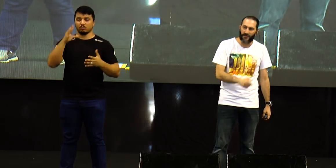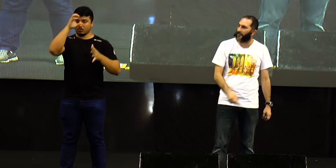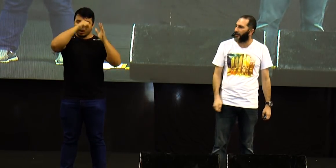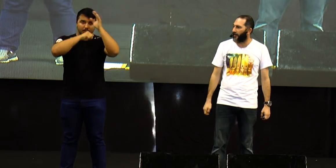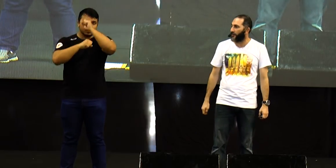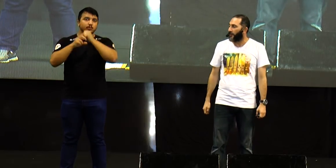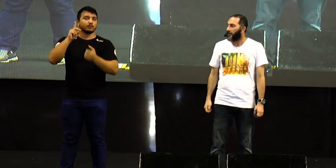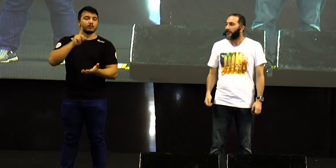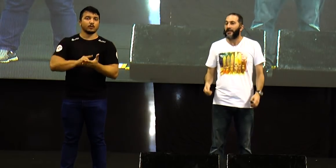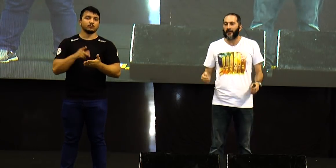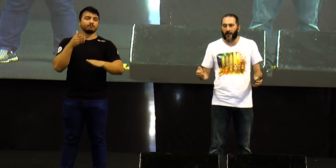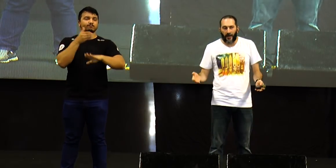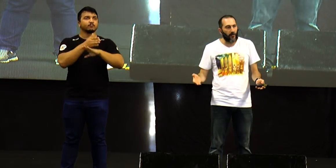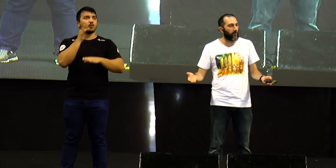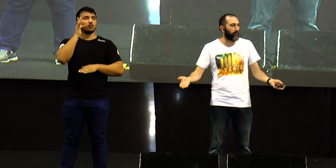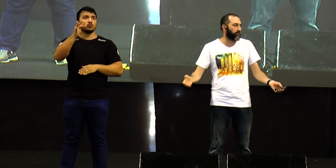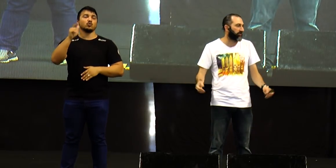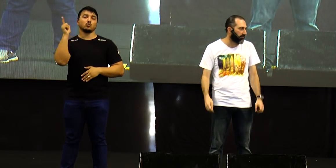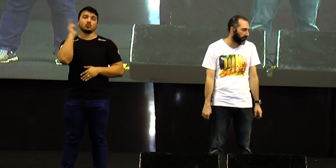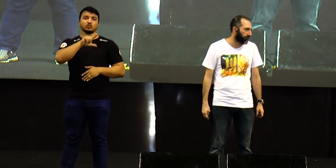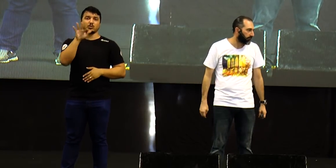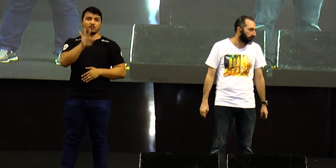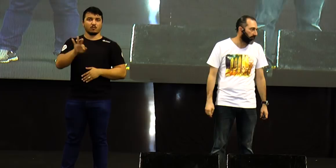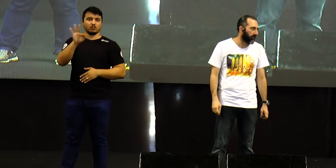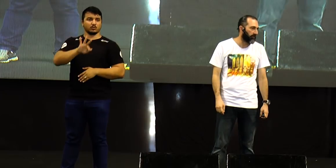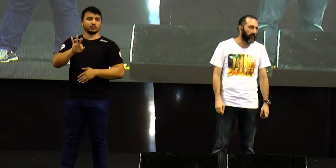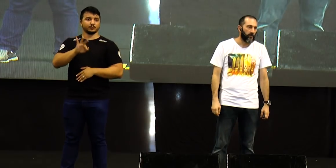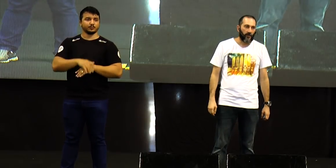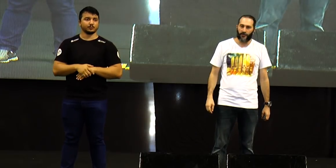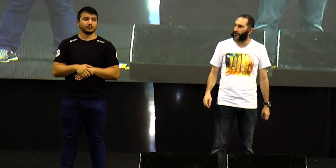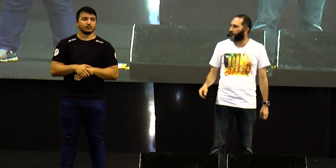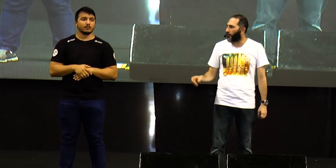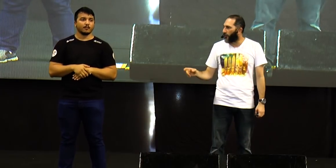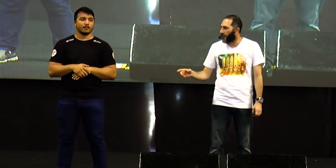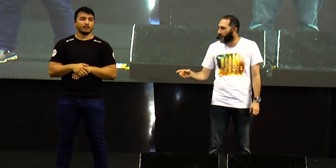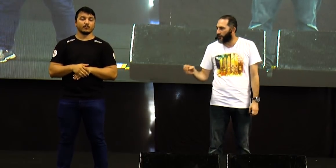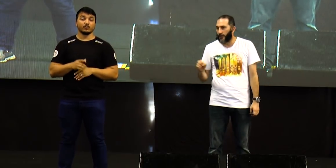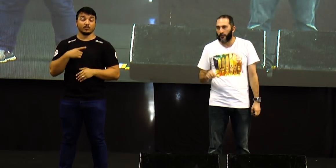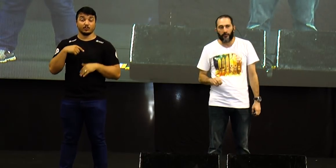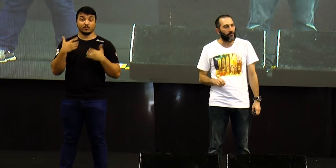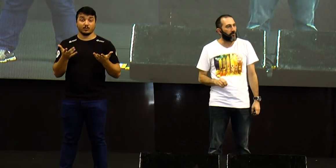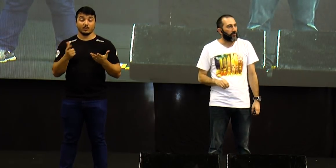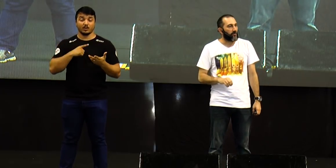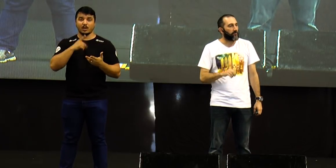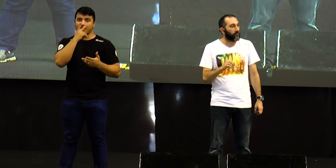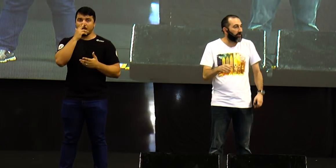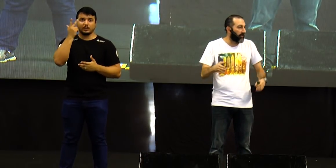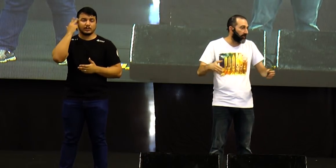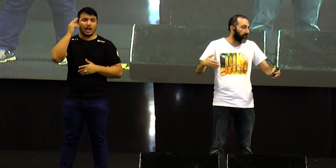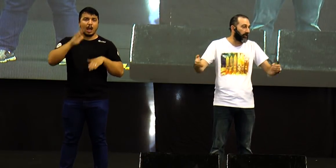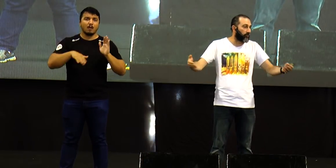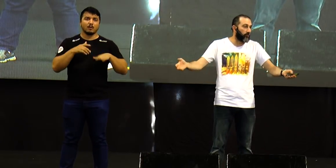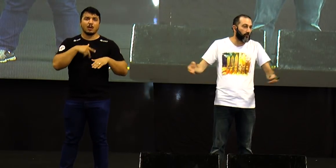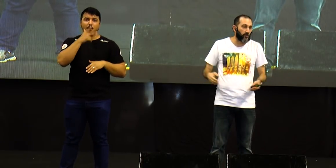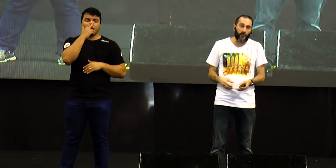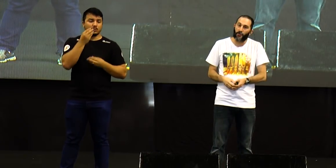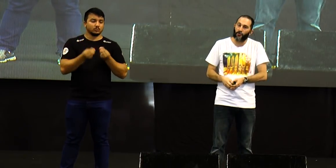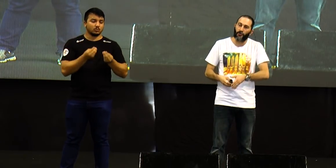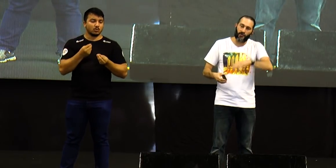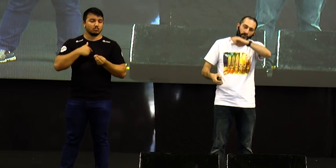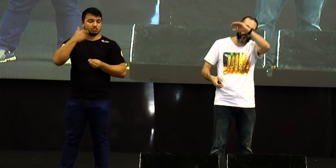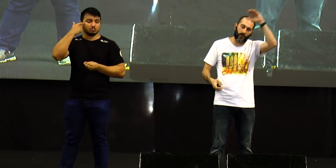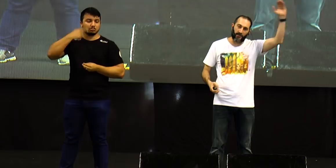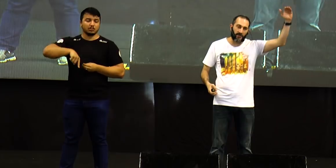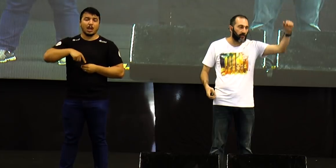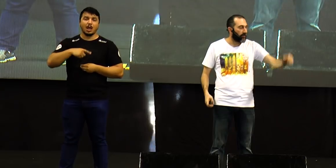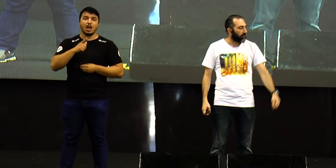entrar na universidade, que é claro que é possível, né? A gente normalmente, quando não tem recursos, não